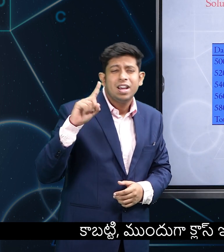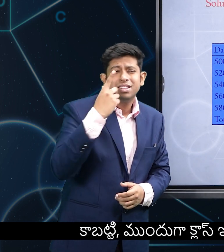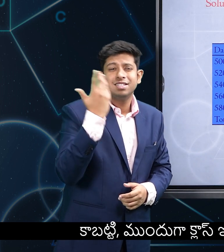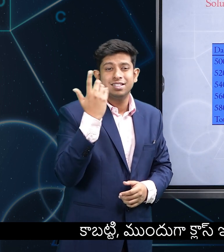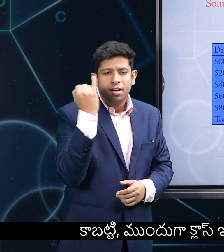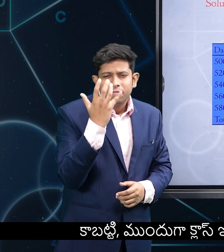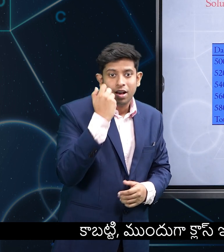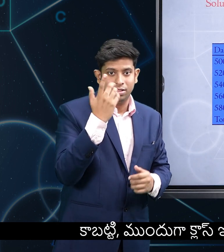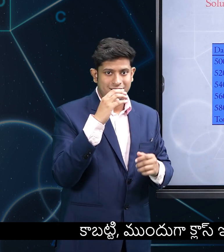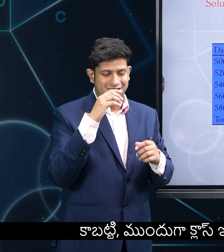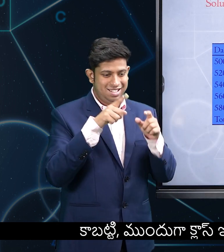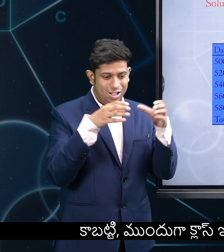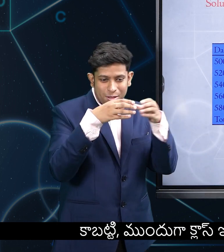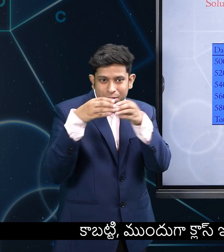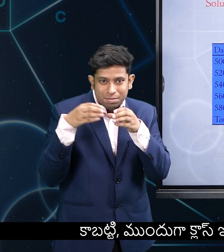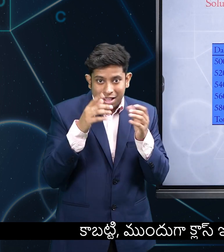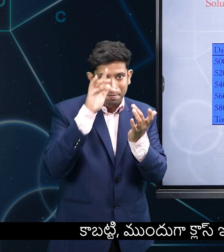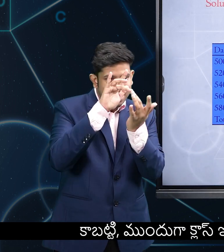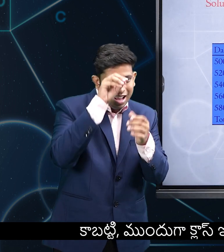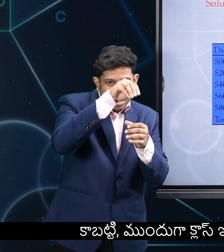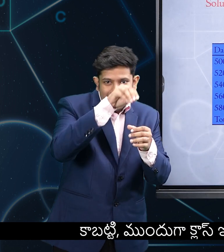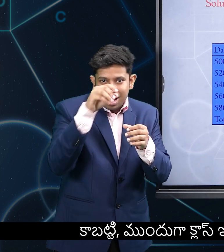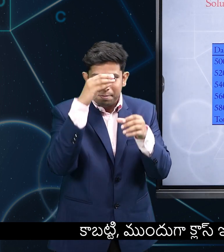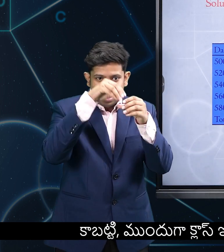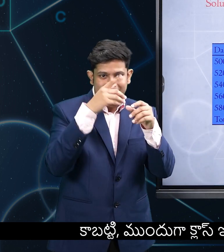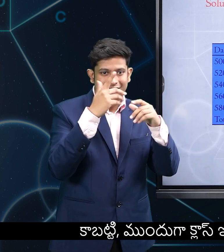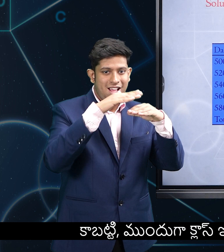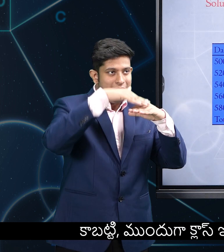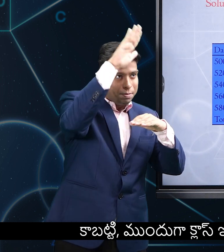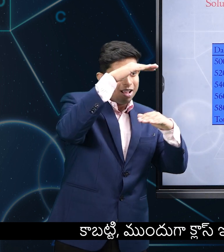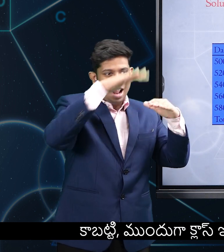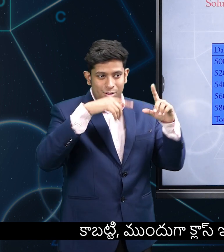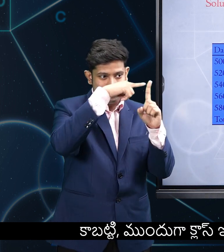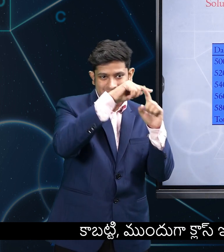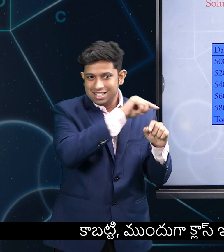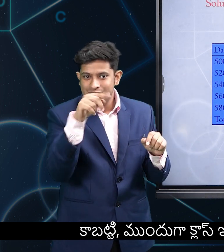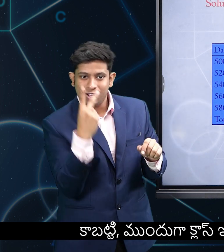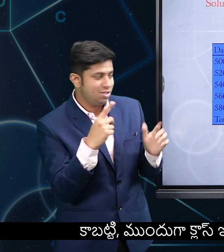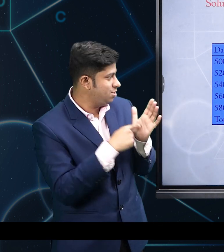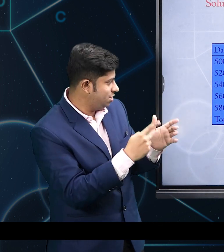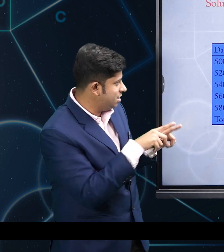కాబట్టి ముందుగా క్లాస్ ఇంటర్వెల్ల క్లాస్ మార్కులను కనుగొనండి. తరగతి